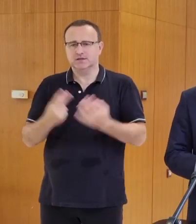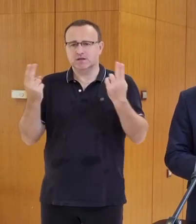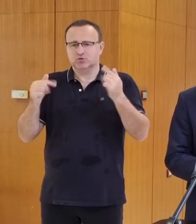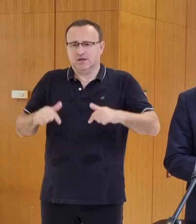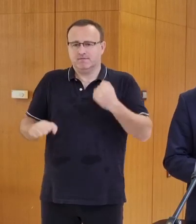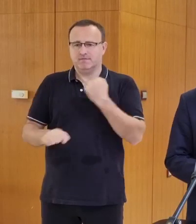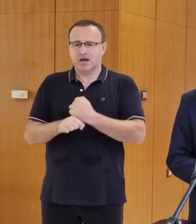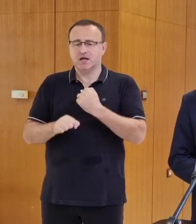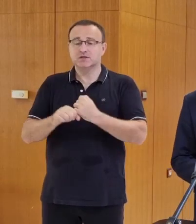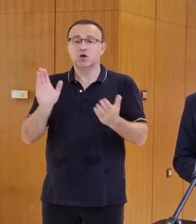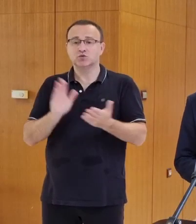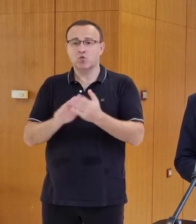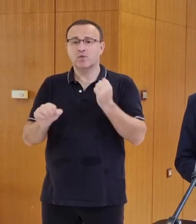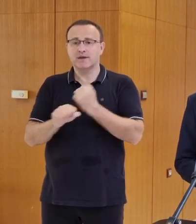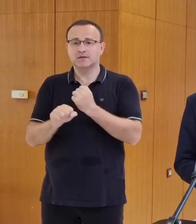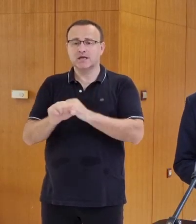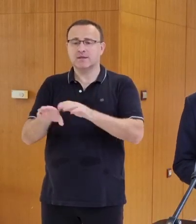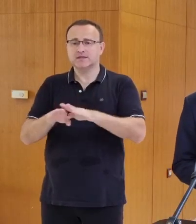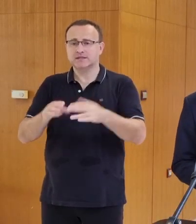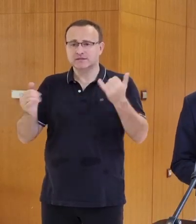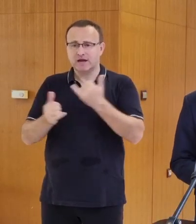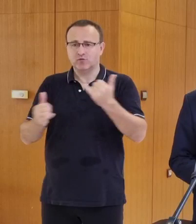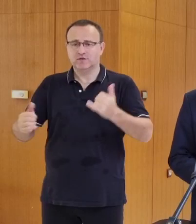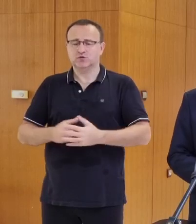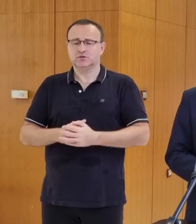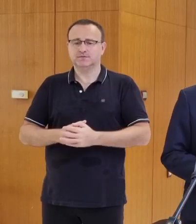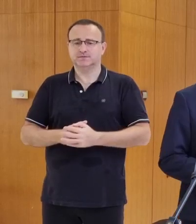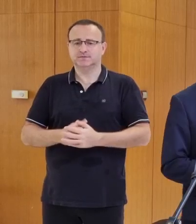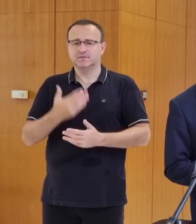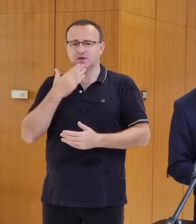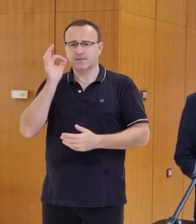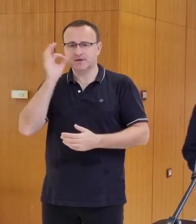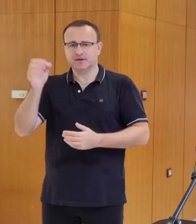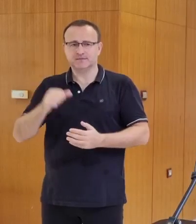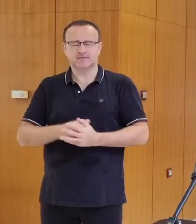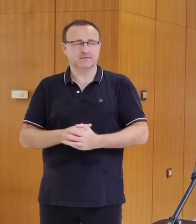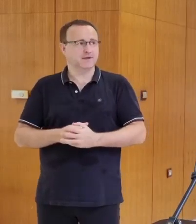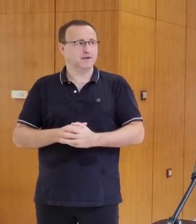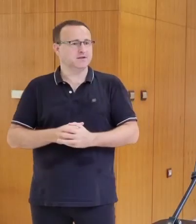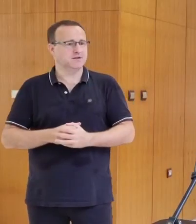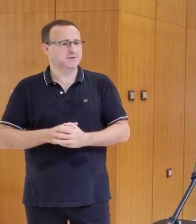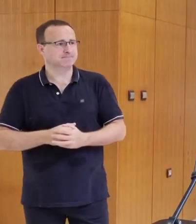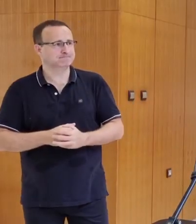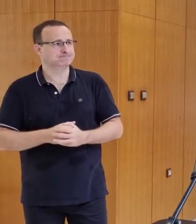pracujeme v spolupráci aj s Ministerstvom spravodlivosti. Ďakujem veľmi pekne.